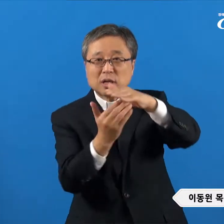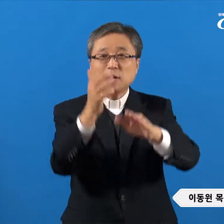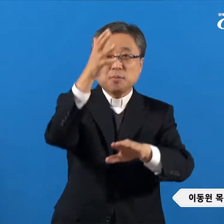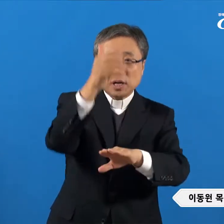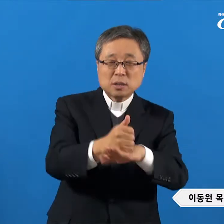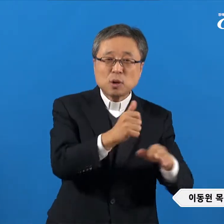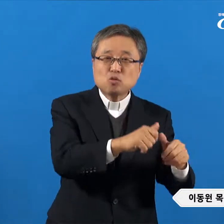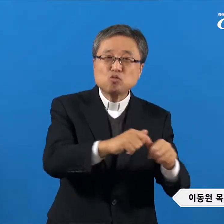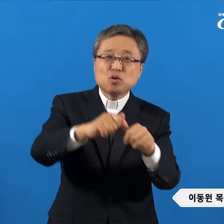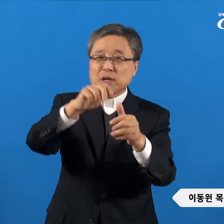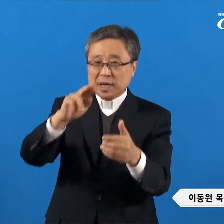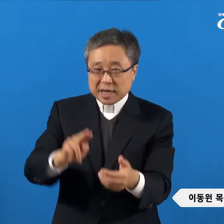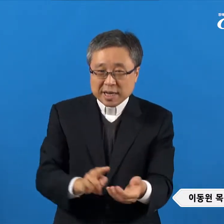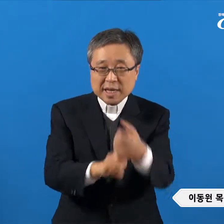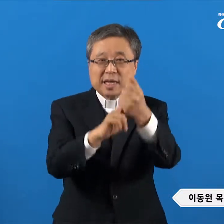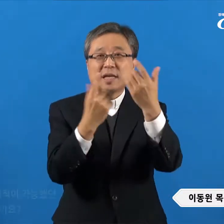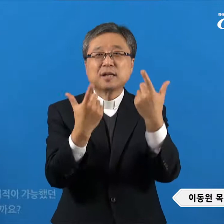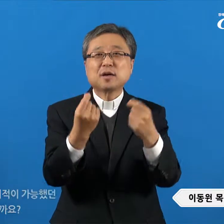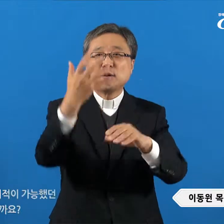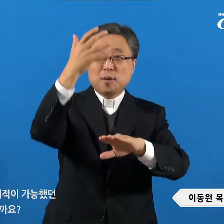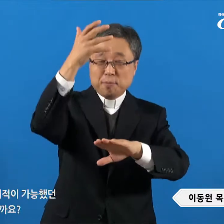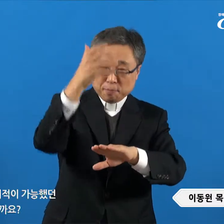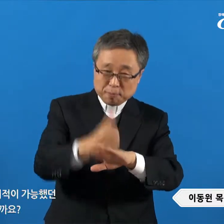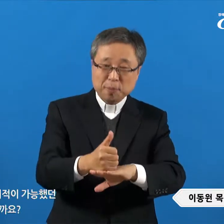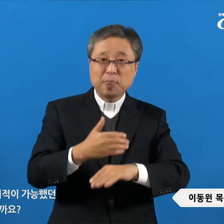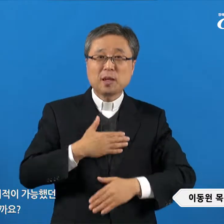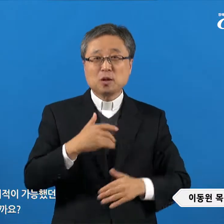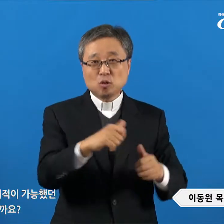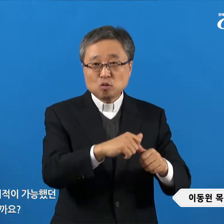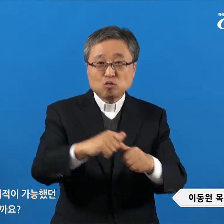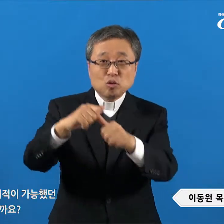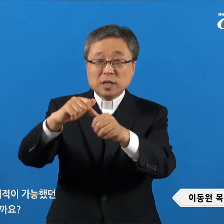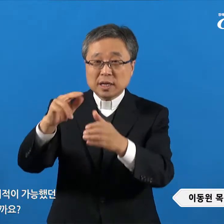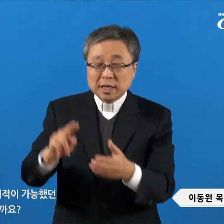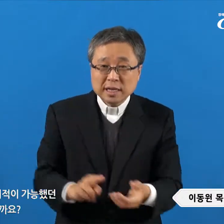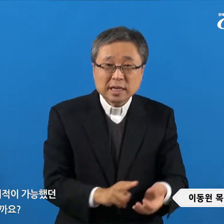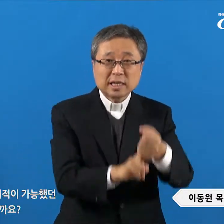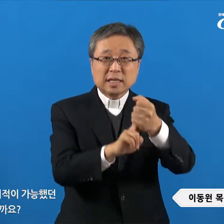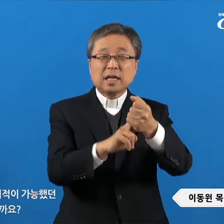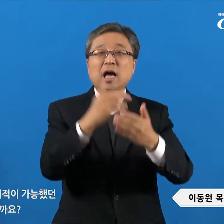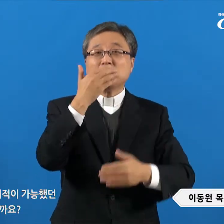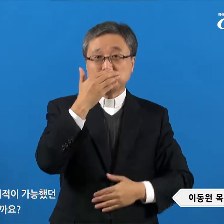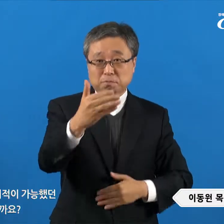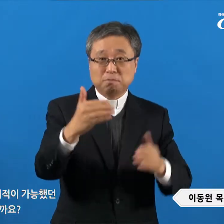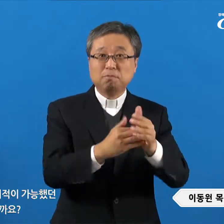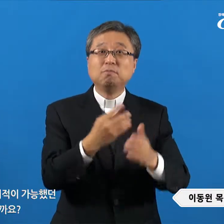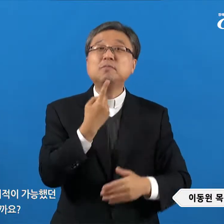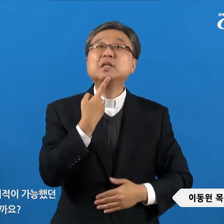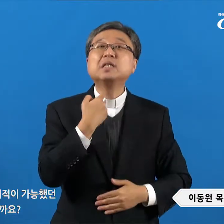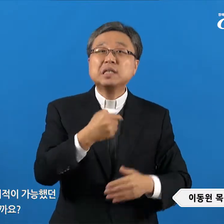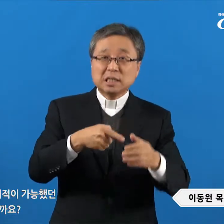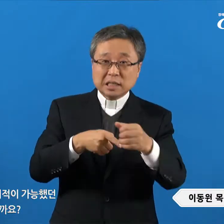구원의 기적, 이런 마지막 구원의 기적이 가능했던 요인들은